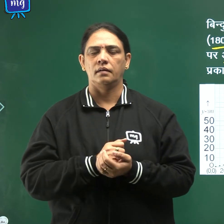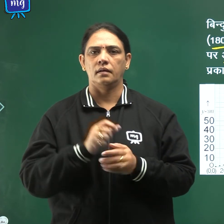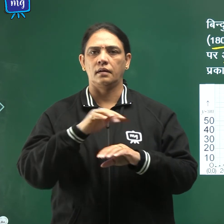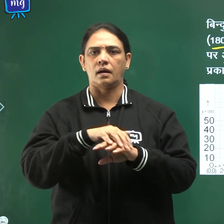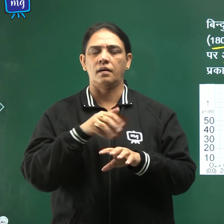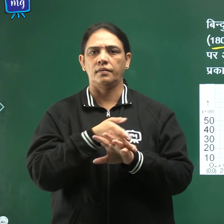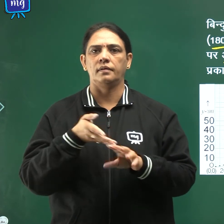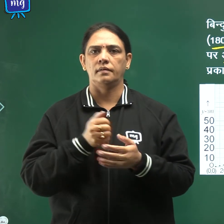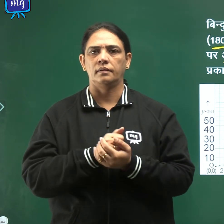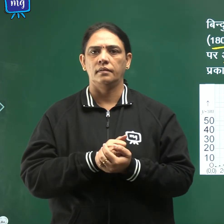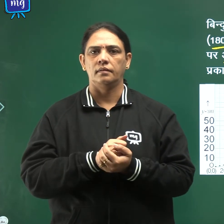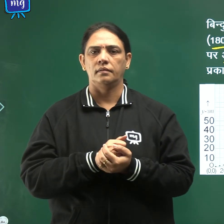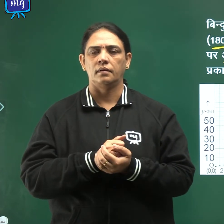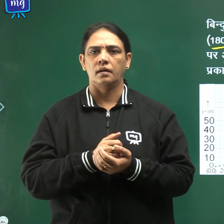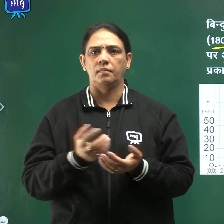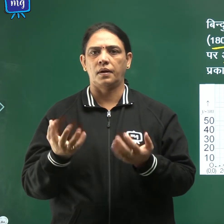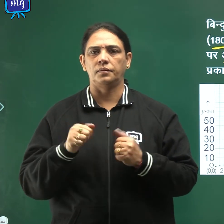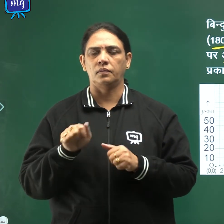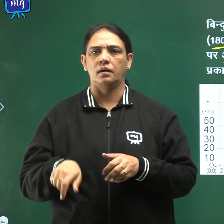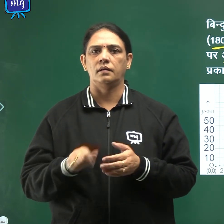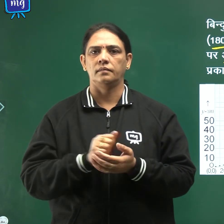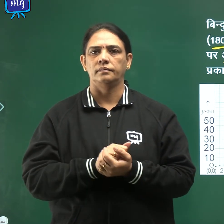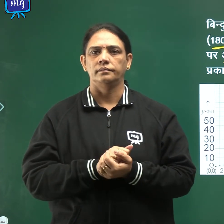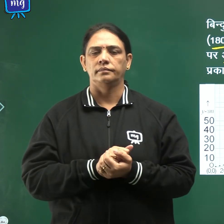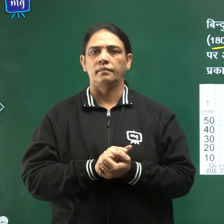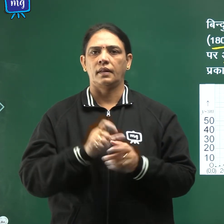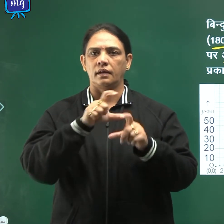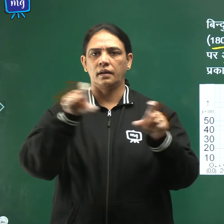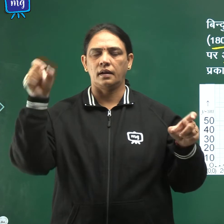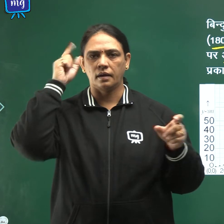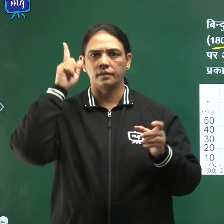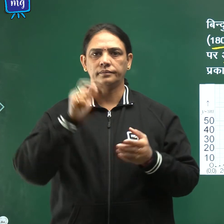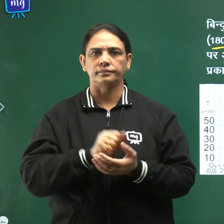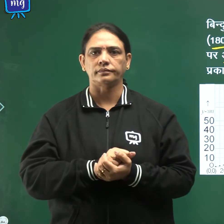ग्राफ प्राप्त होगा। समझ आ गया?